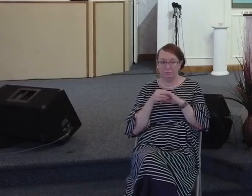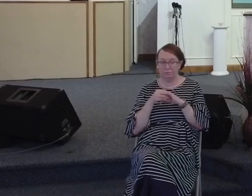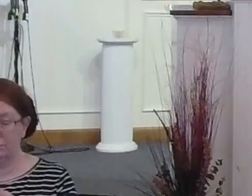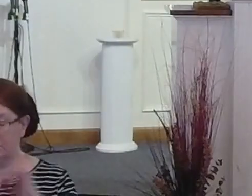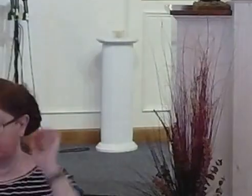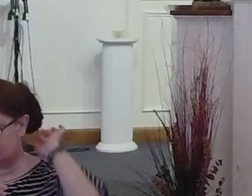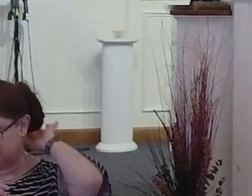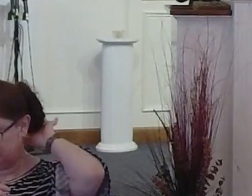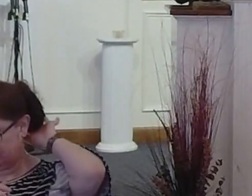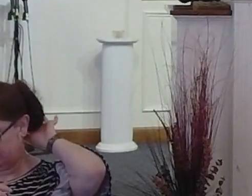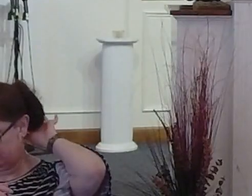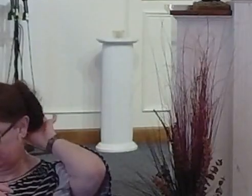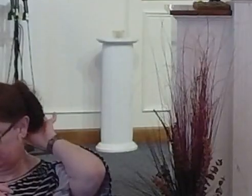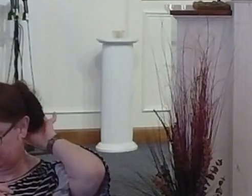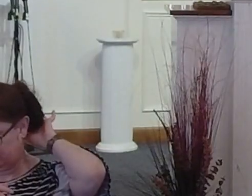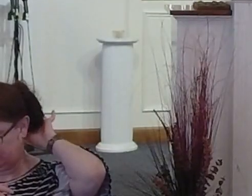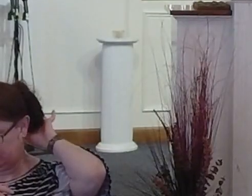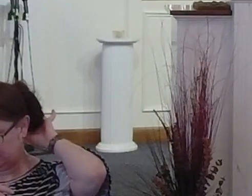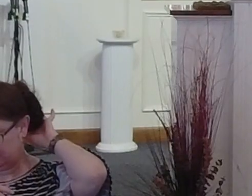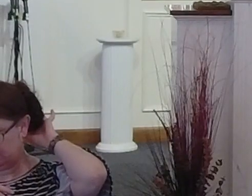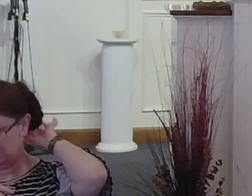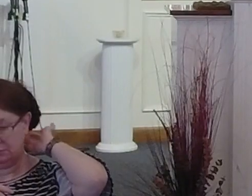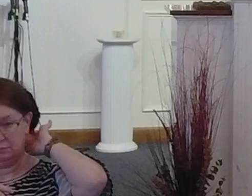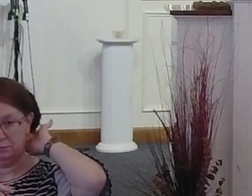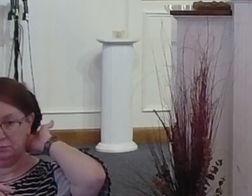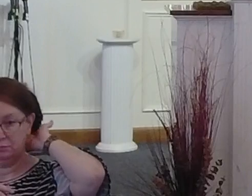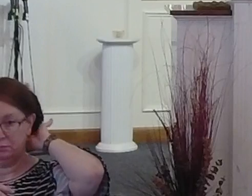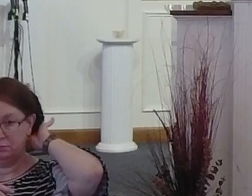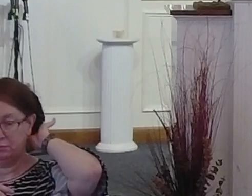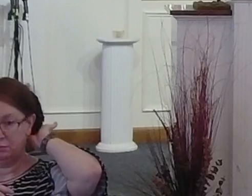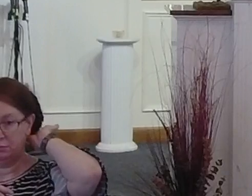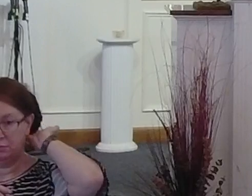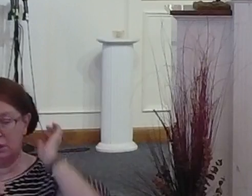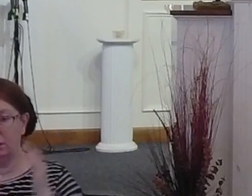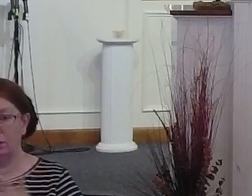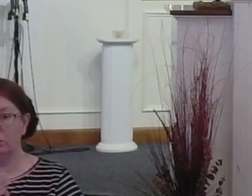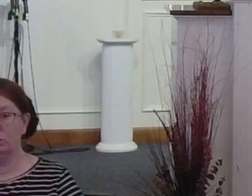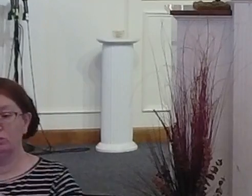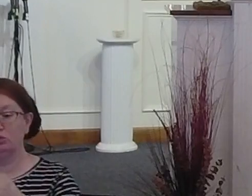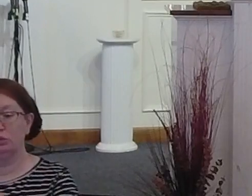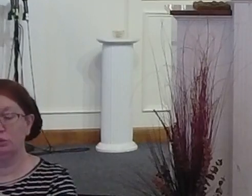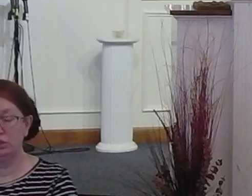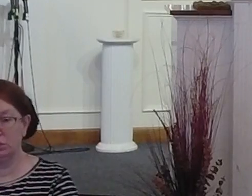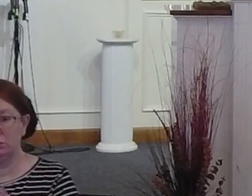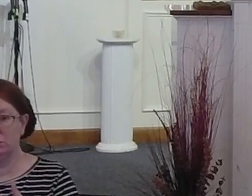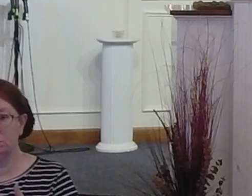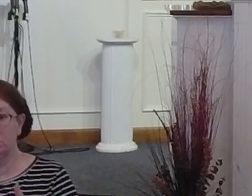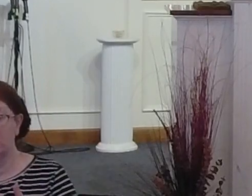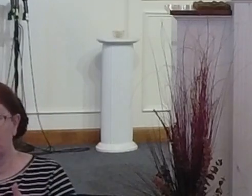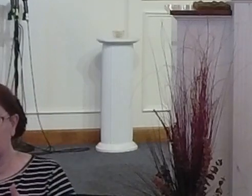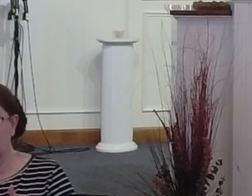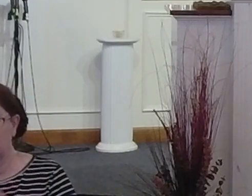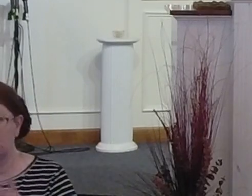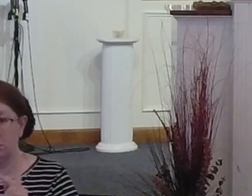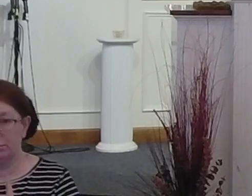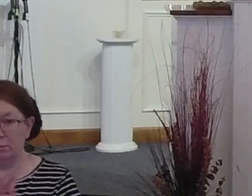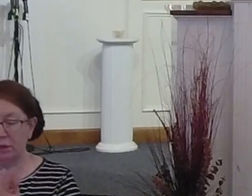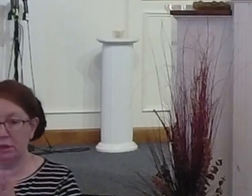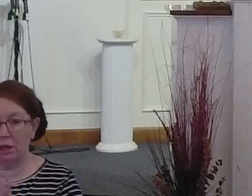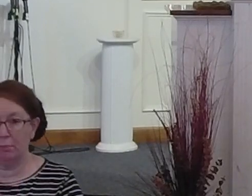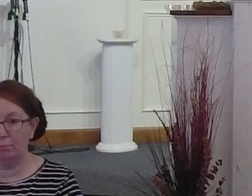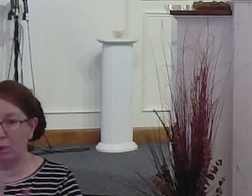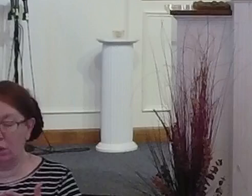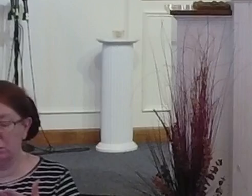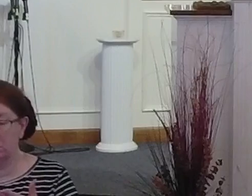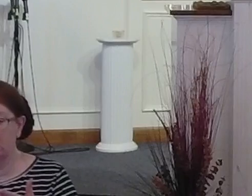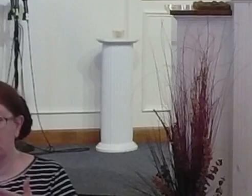A lo largo de los años, las generaciones y el tiempo, vemos hombres como Isaac, Jacob, Moisés, Josué, David, Salomón,